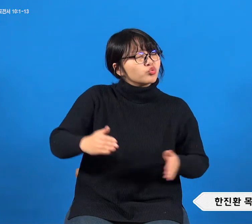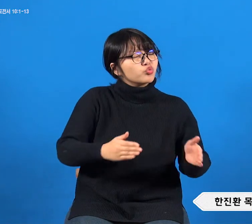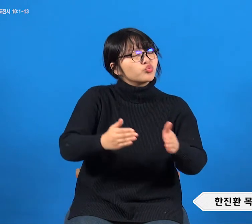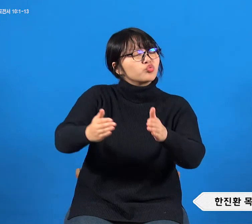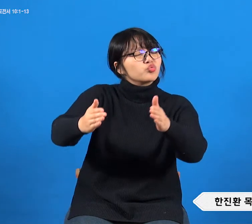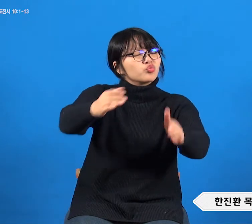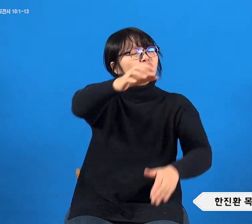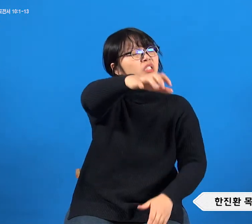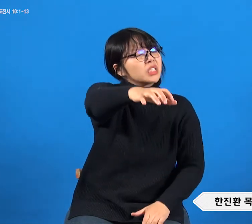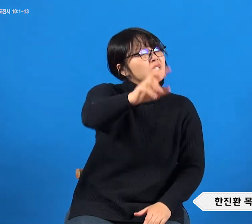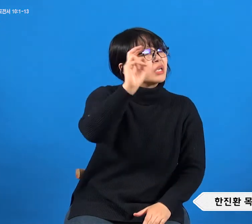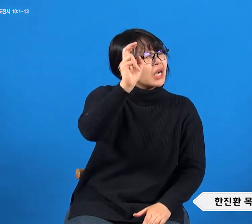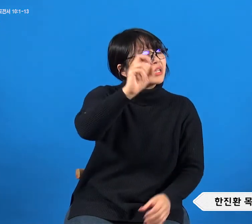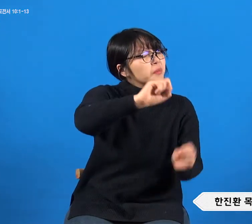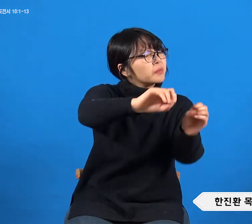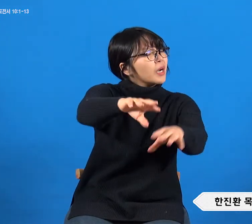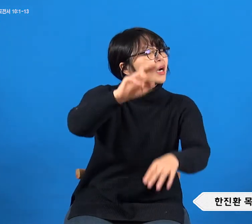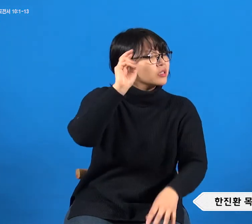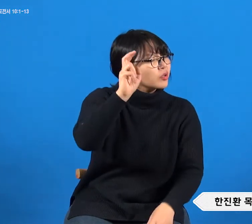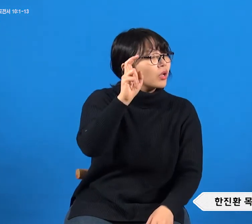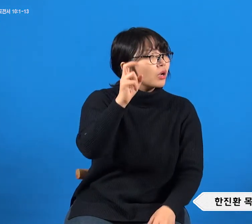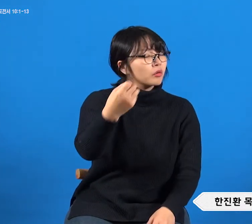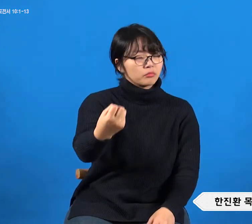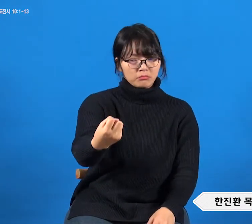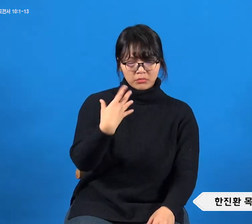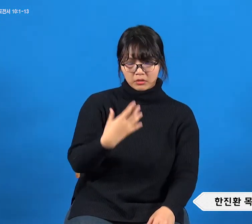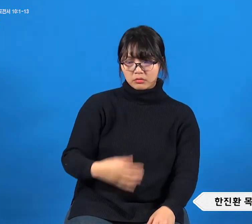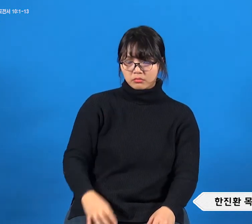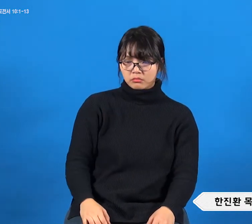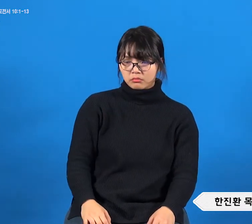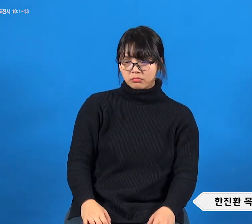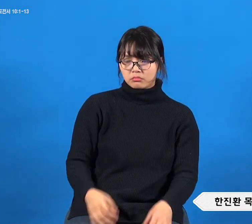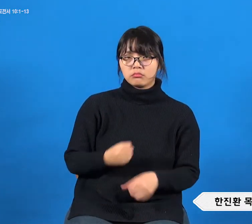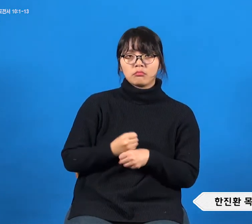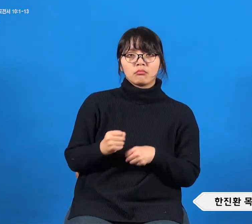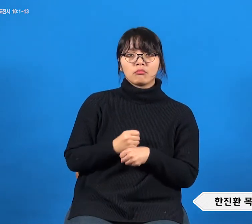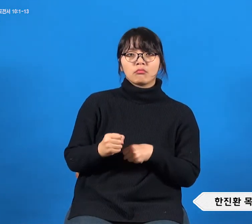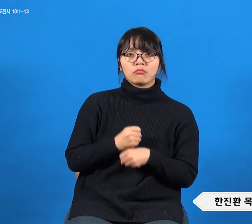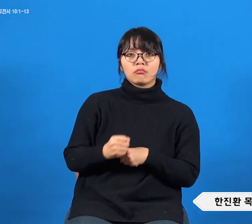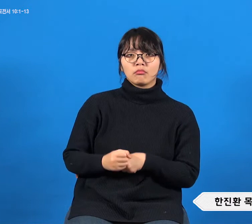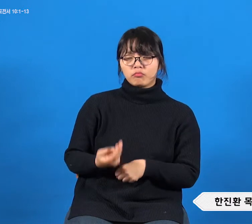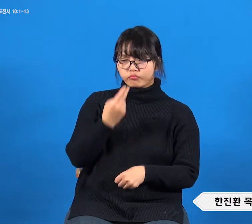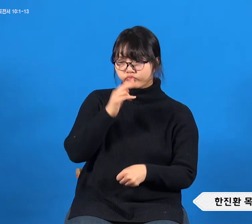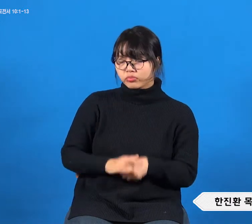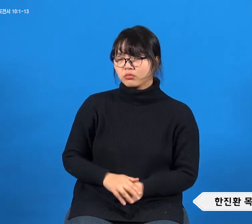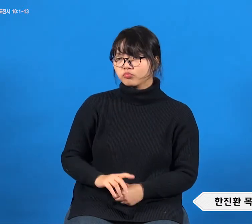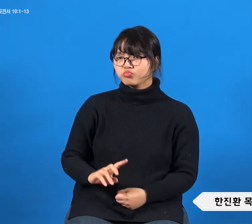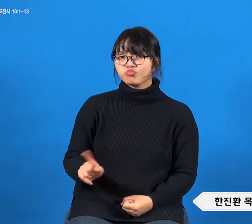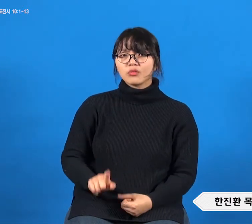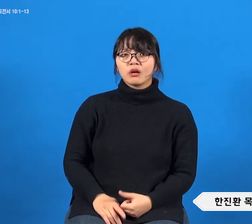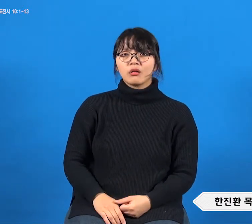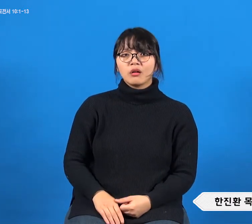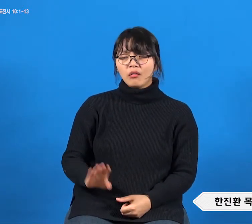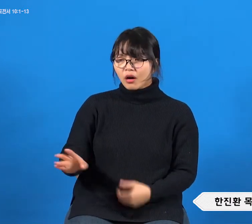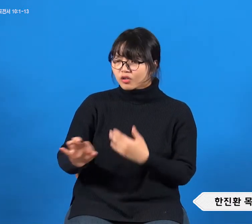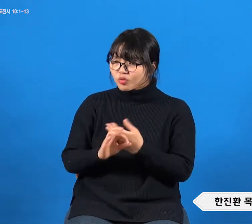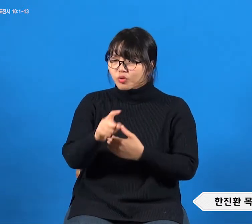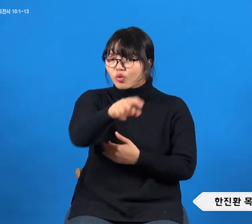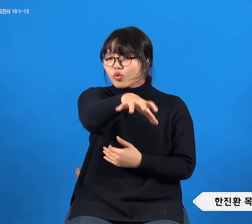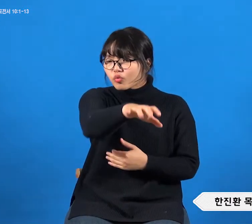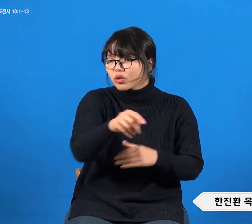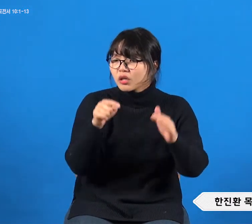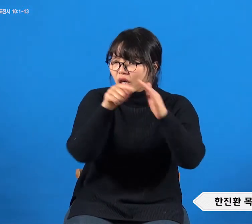가리키면서 저기 저 컴컴한 데 떨어뜨렸습니다. 그럽니다. 행인이 어이가 없어가지고 아니 그럼 거기